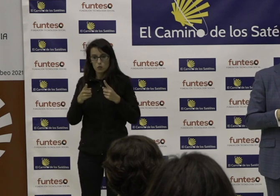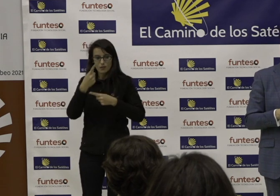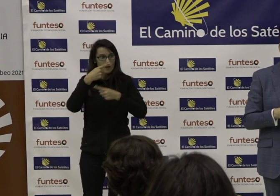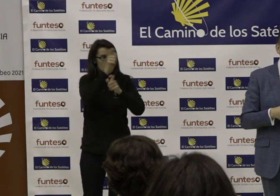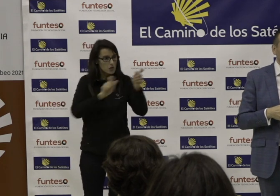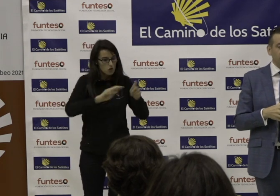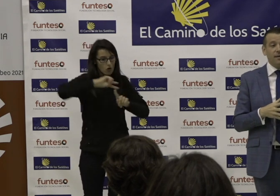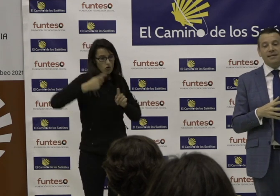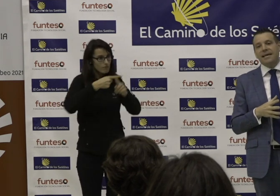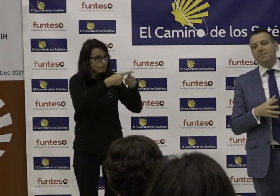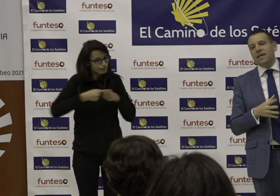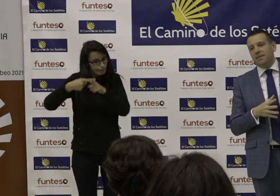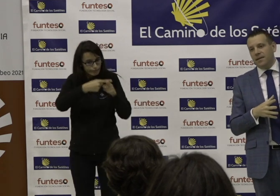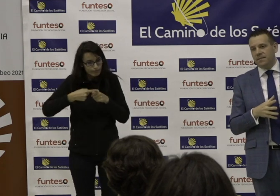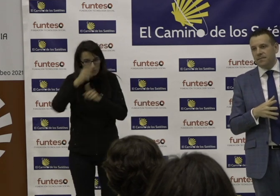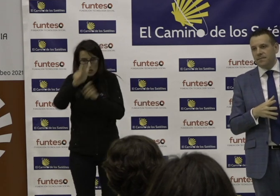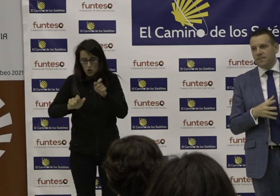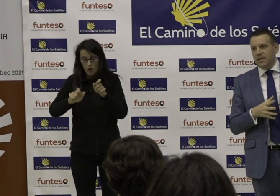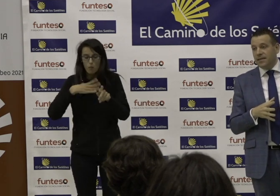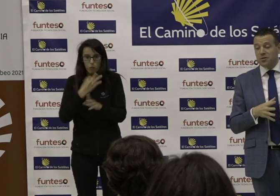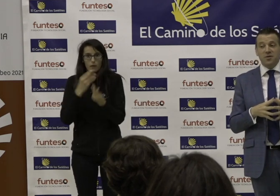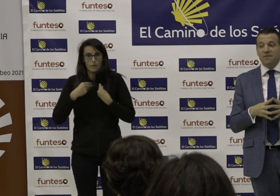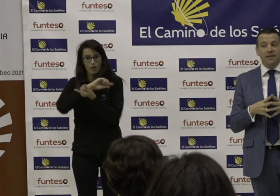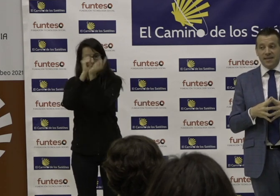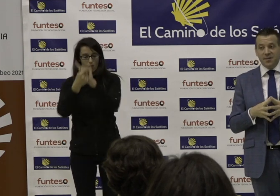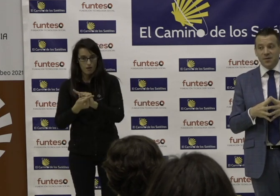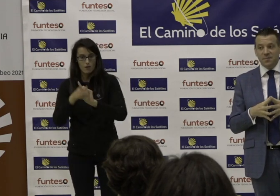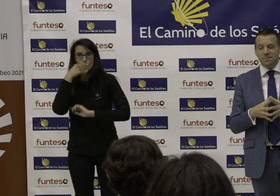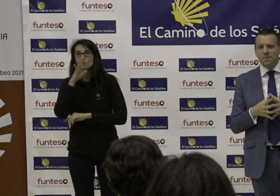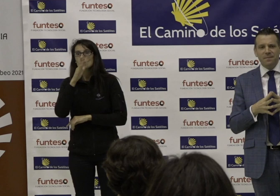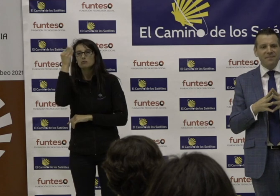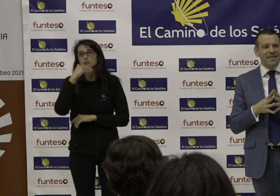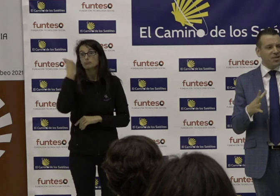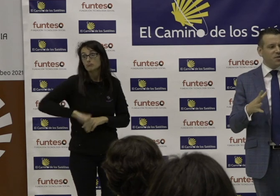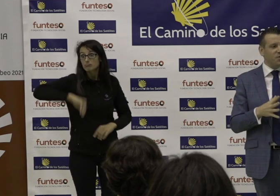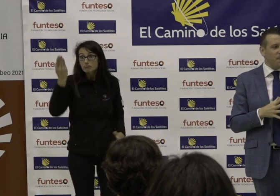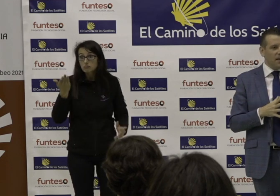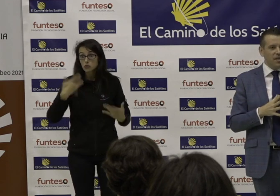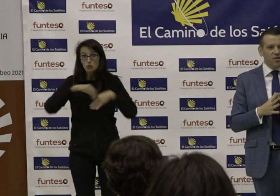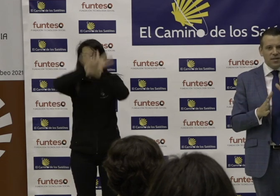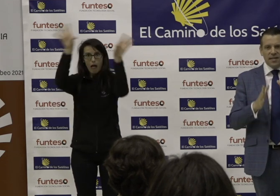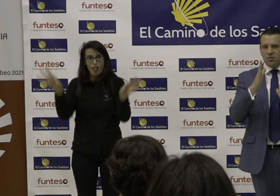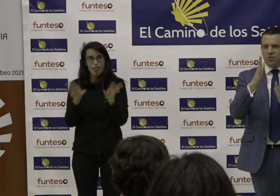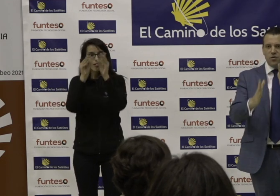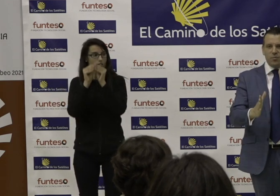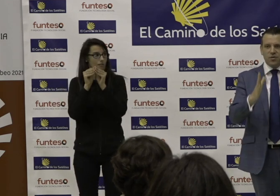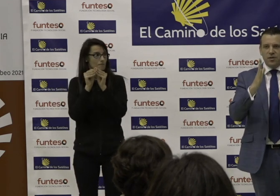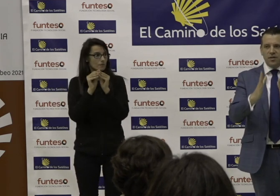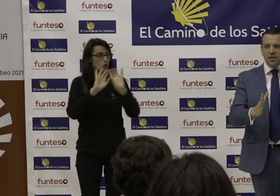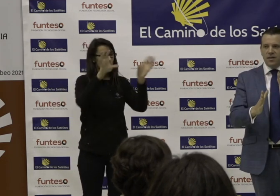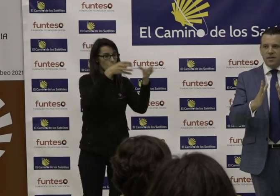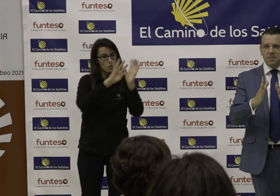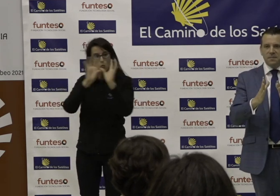con otra persona que quizás le cambie la vida. Y eso es fantástico. Dicho esto, no sé si estos dos